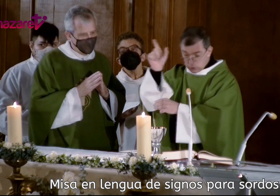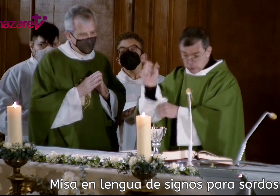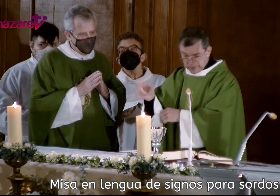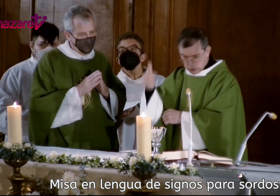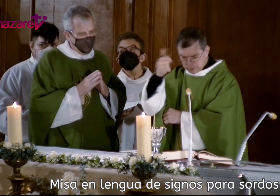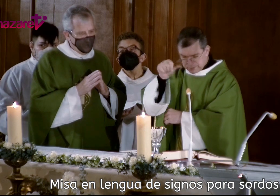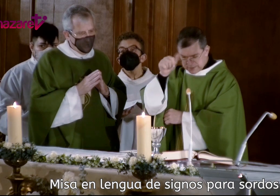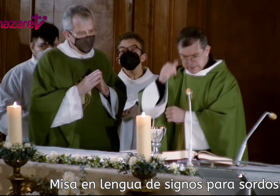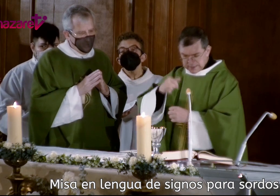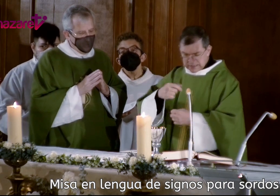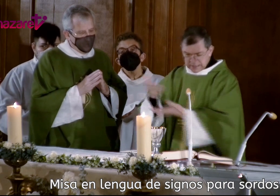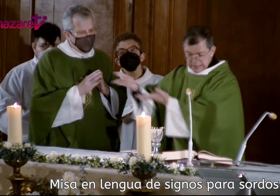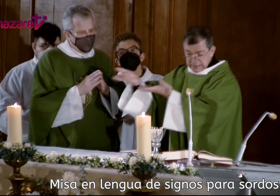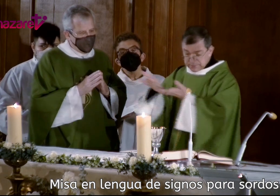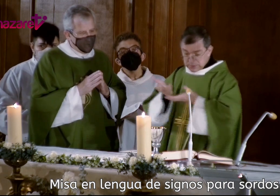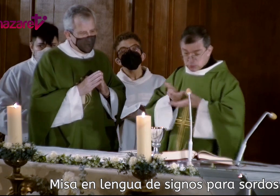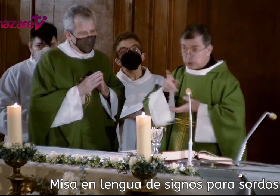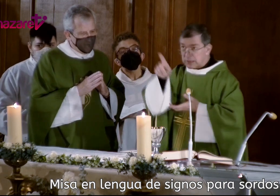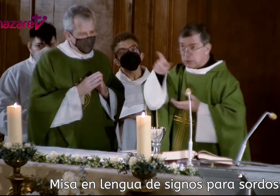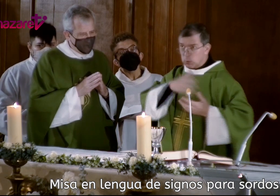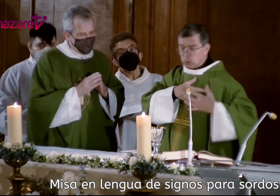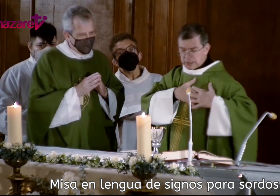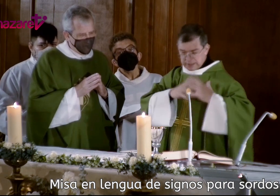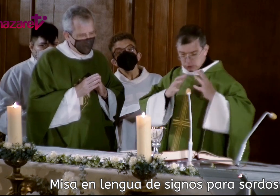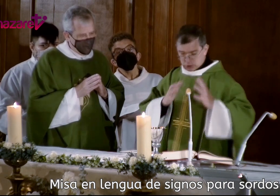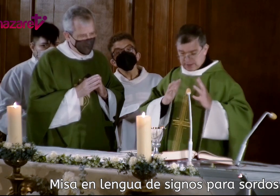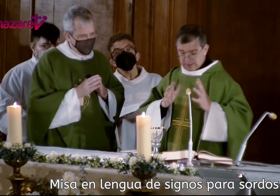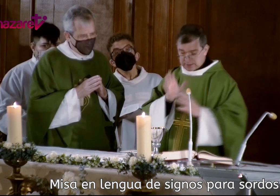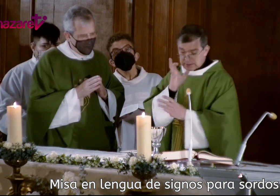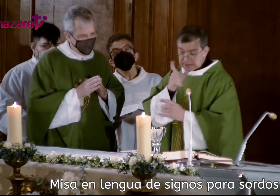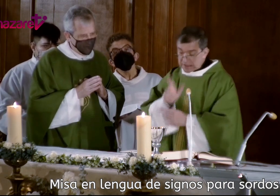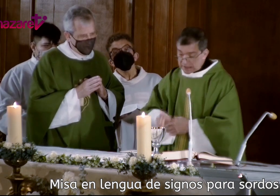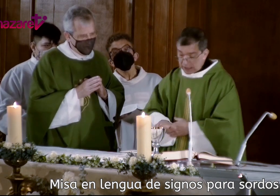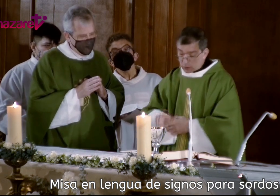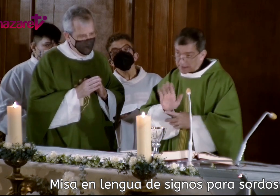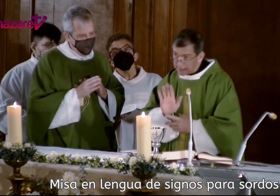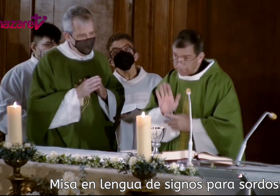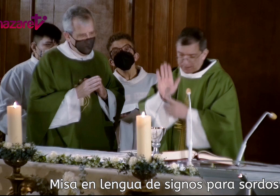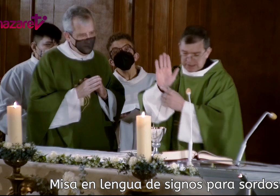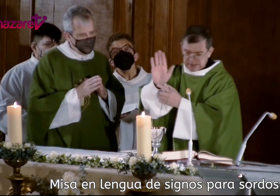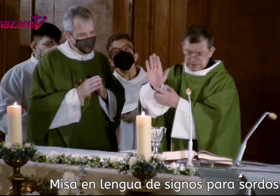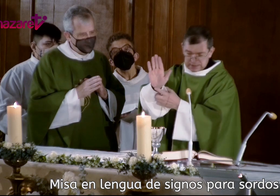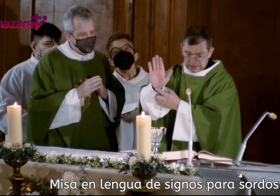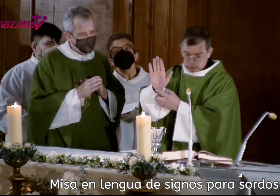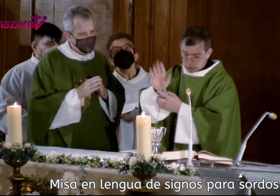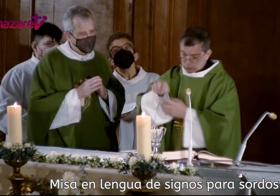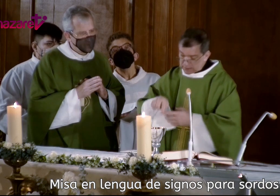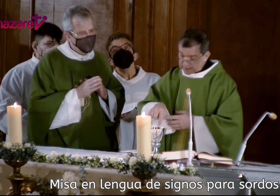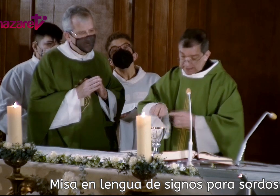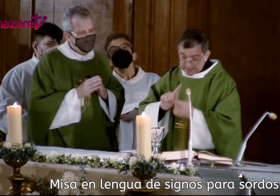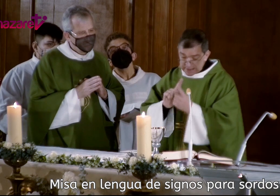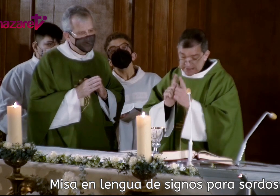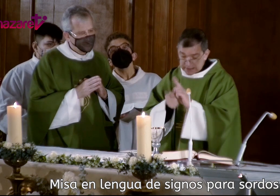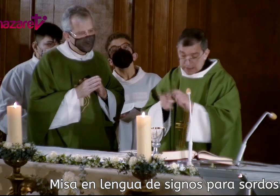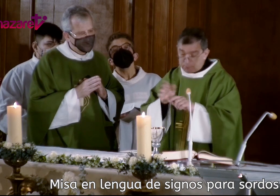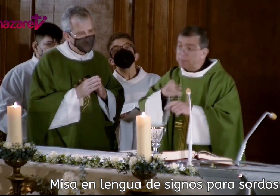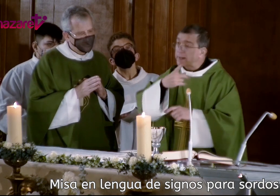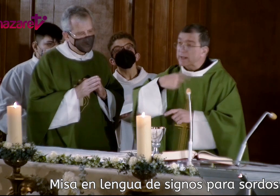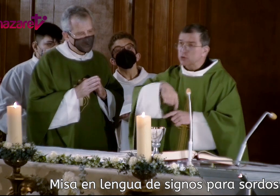del hombre, que recibimos de tu generosidad y ahora te presentamos. Él será para